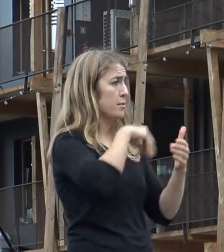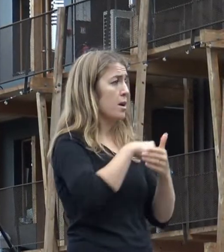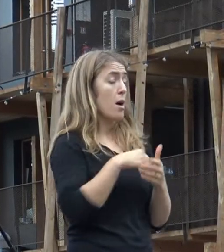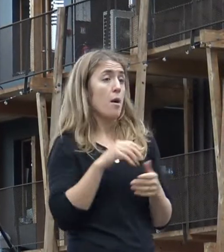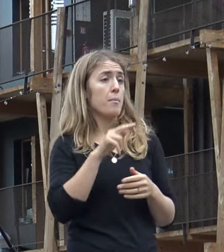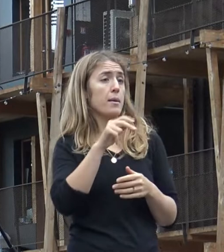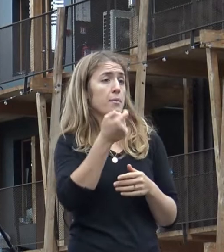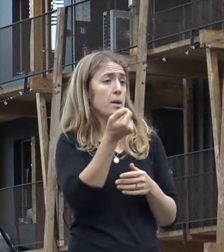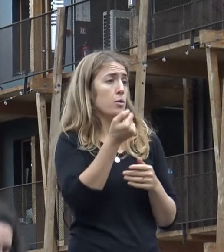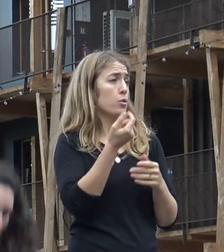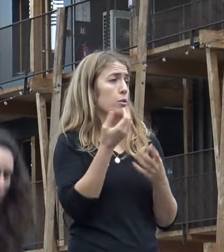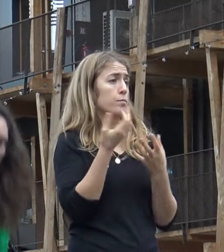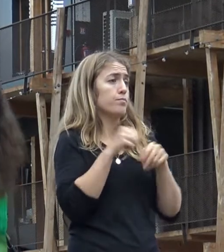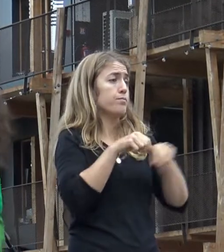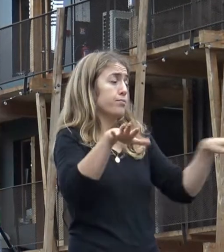confirmer.